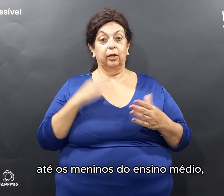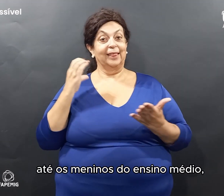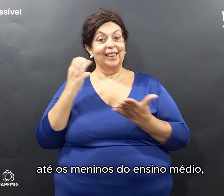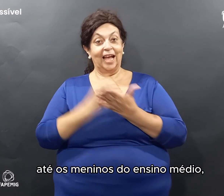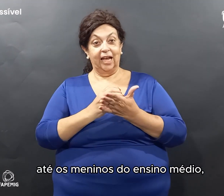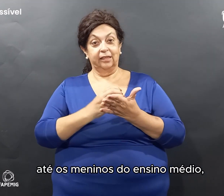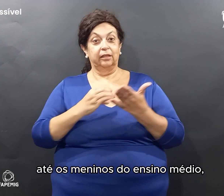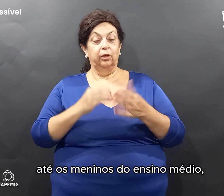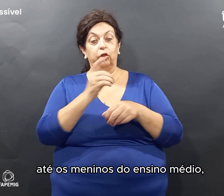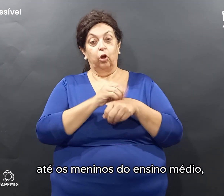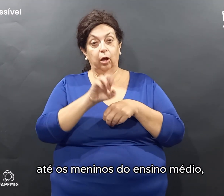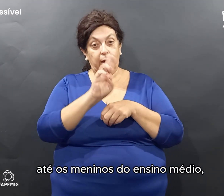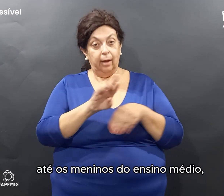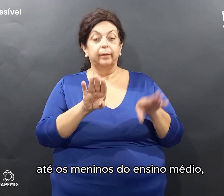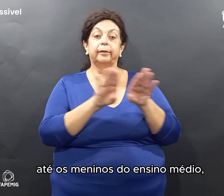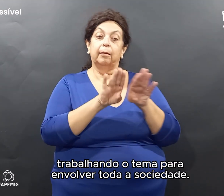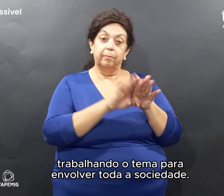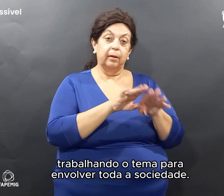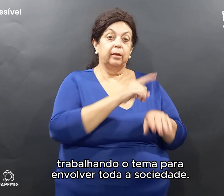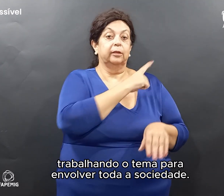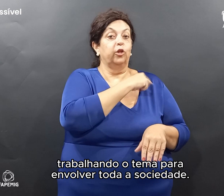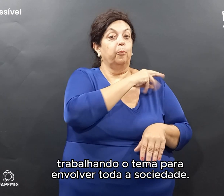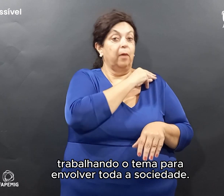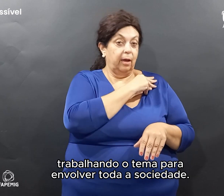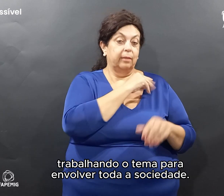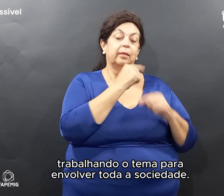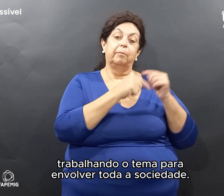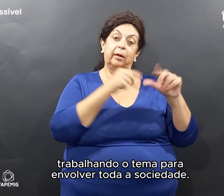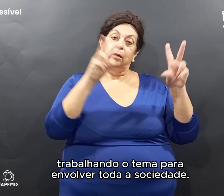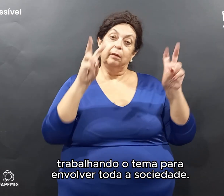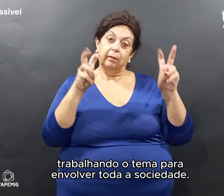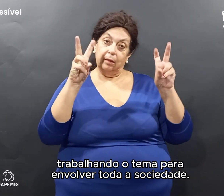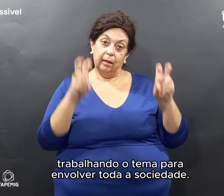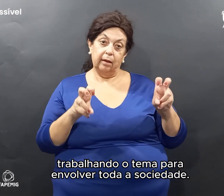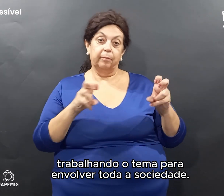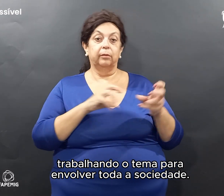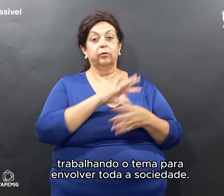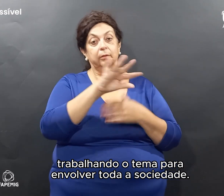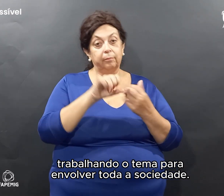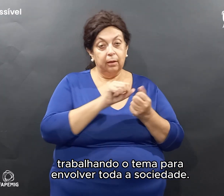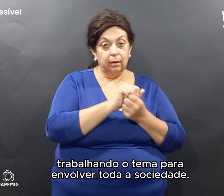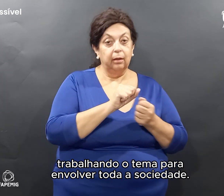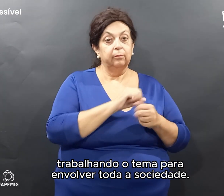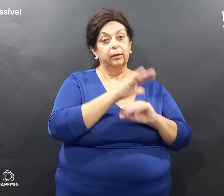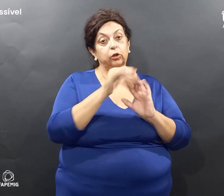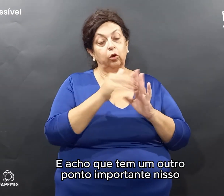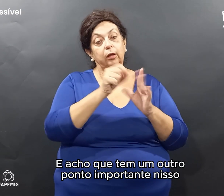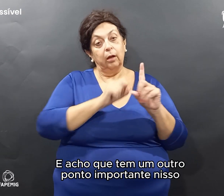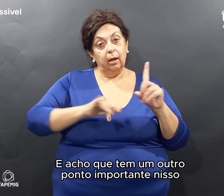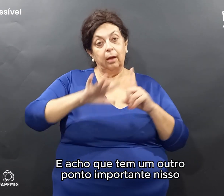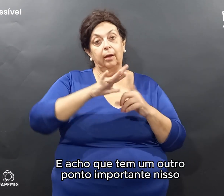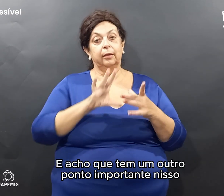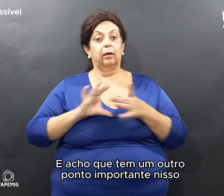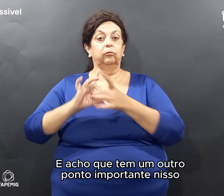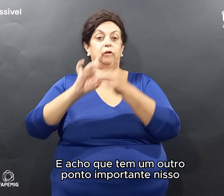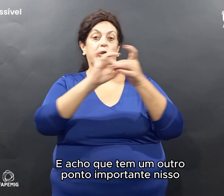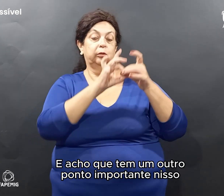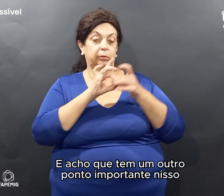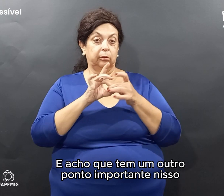até os meninos do ensino médio trabalhando aí o tema para envolver toda a sociedade. E acho que tem um outro ponto importante